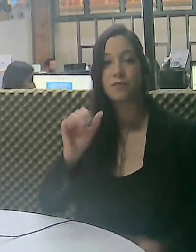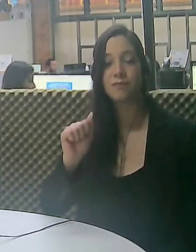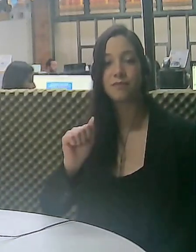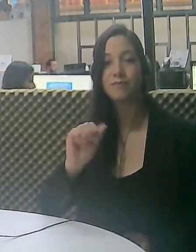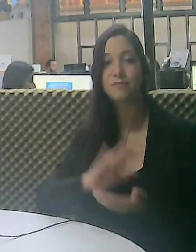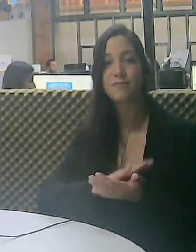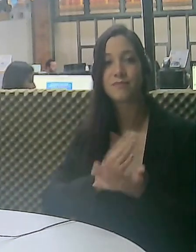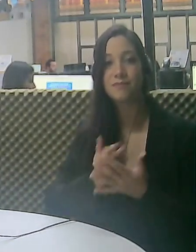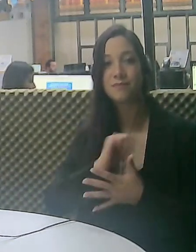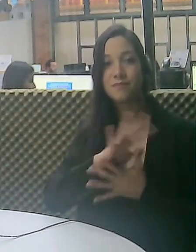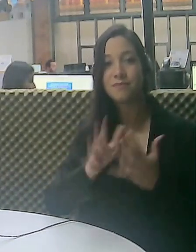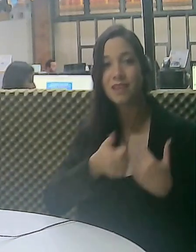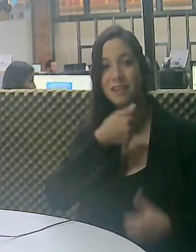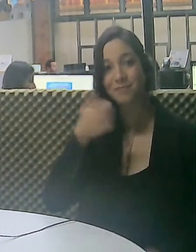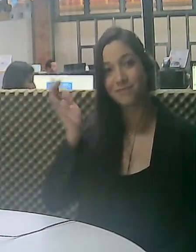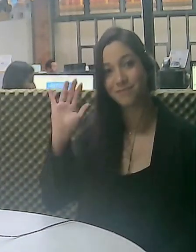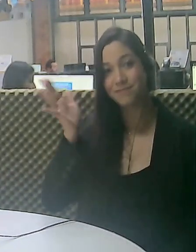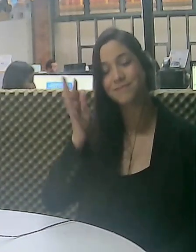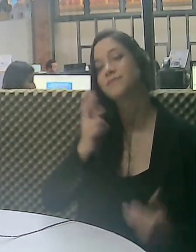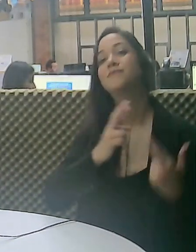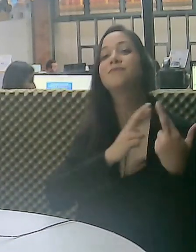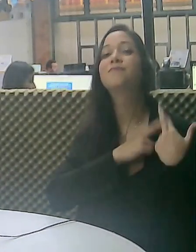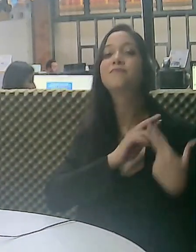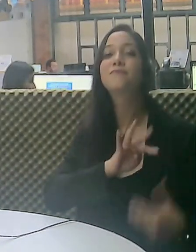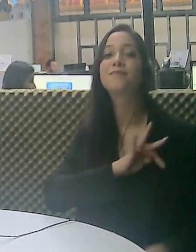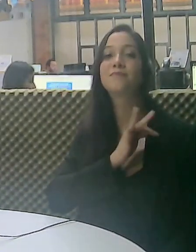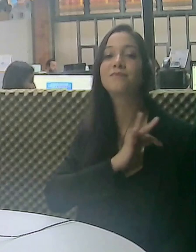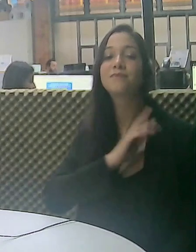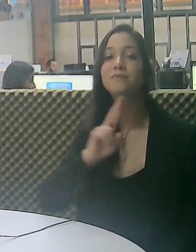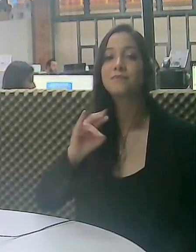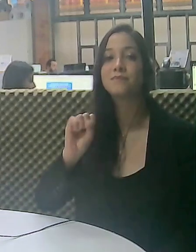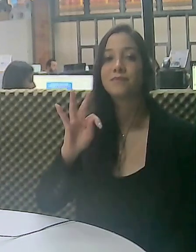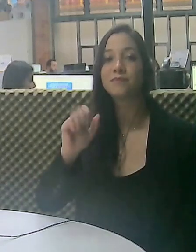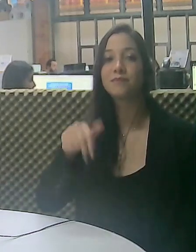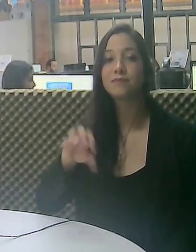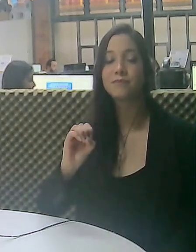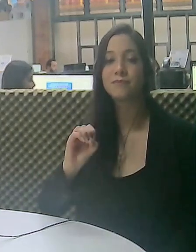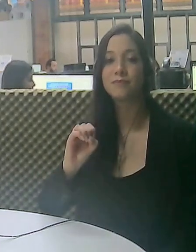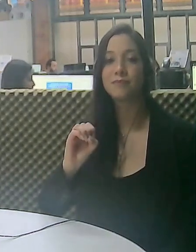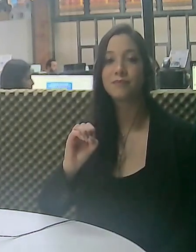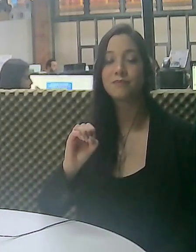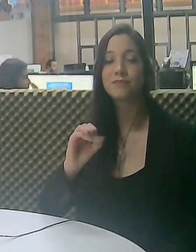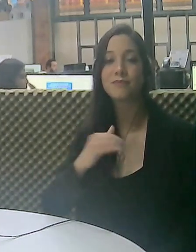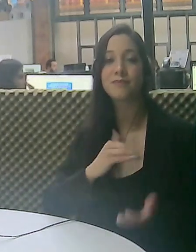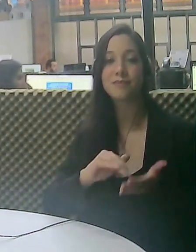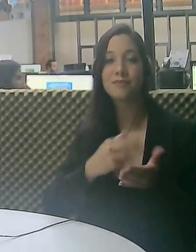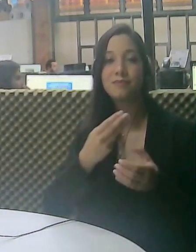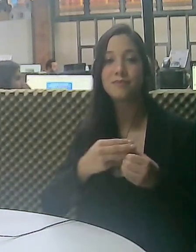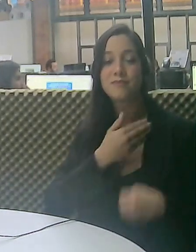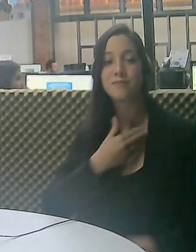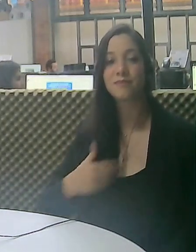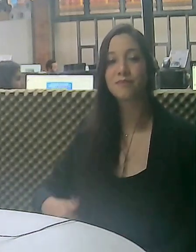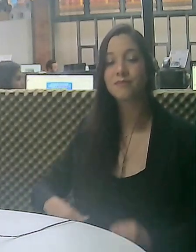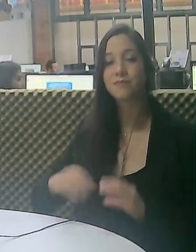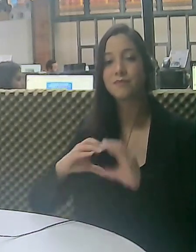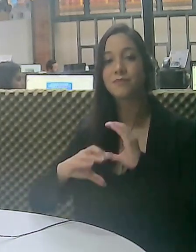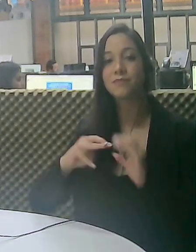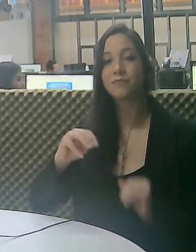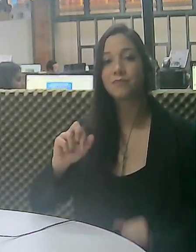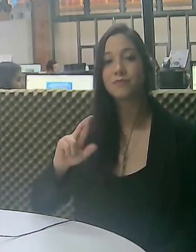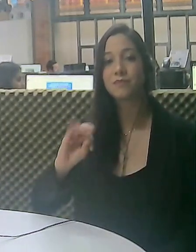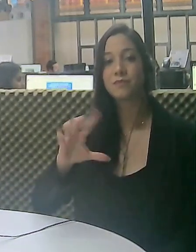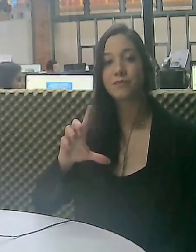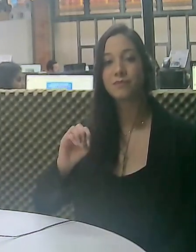Montes. Tradução em Libras, Amanda Valentim. Responsável técnico, Cristiano Silva. Secretário Municipal de Governo e